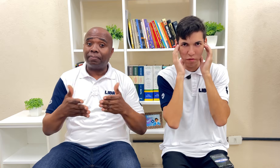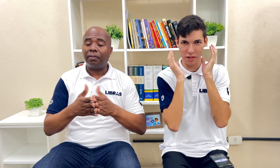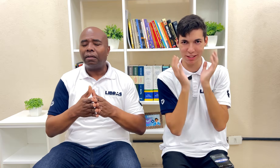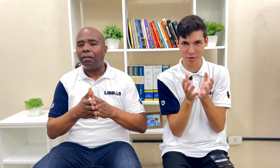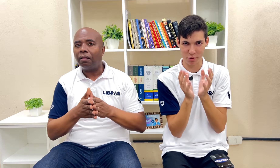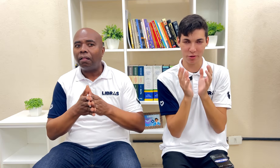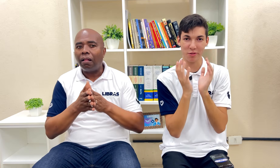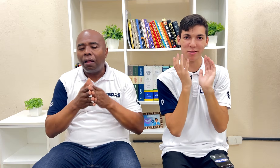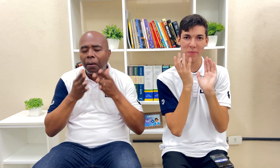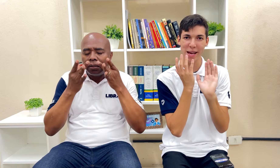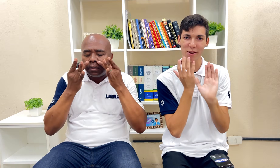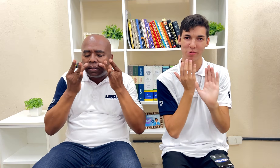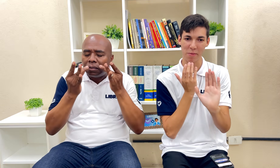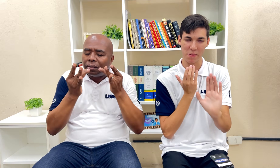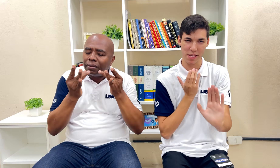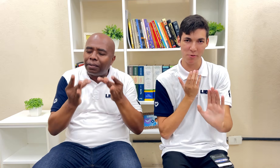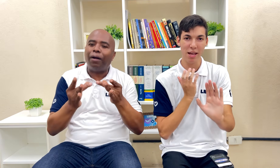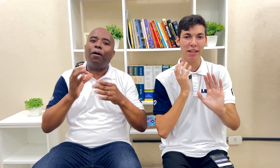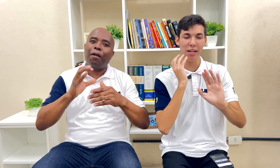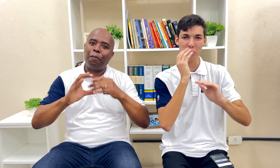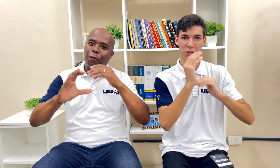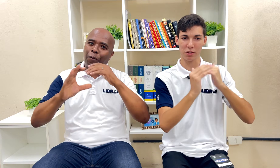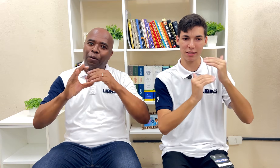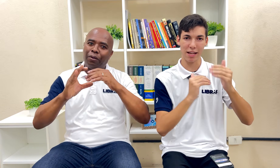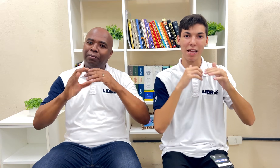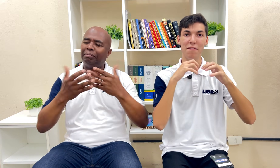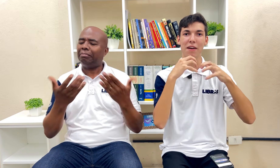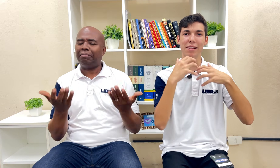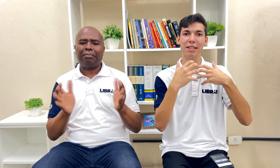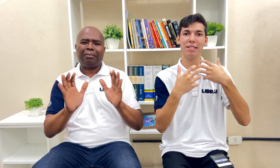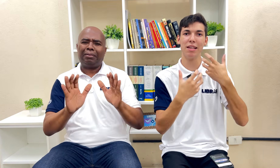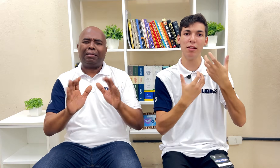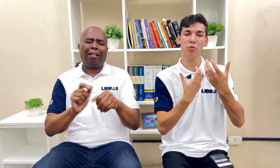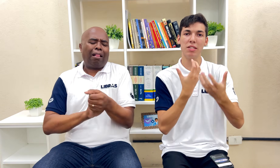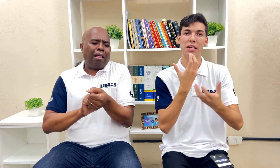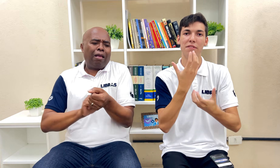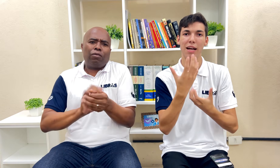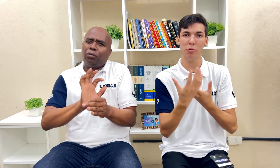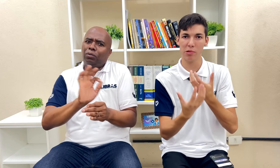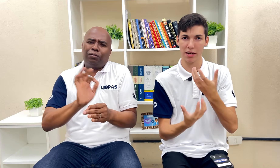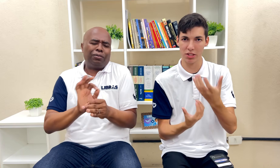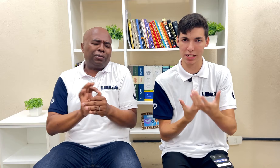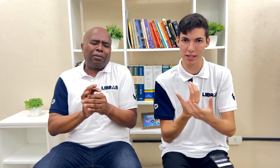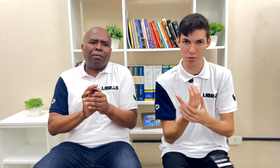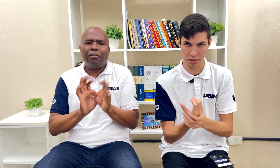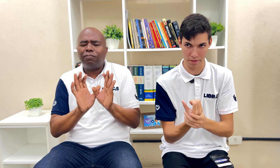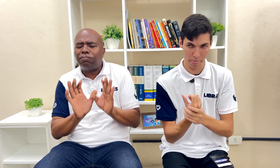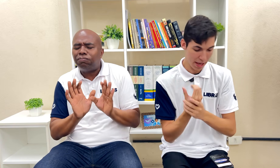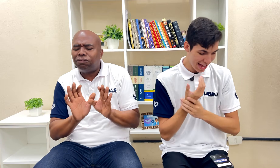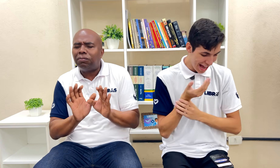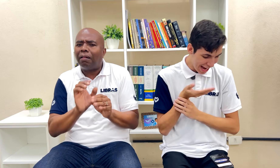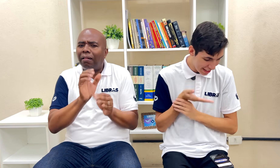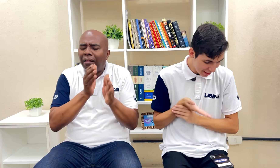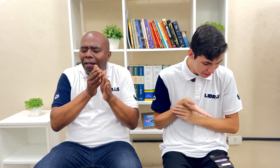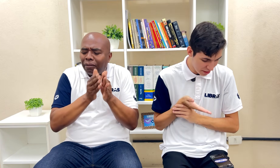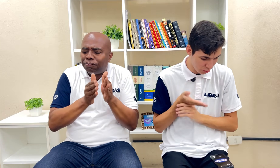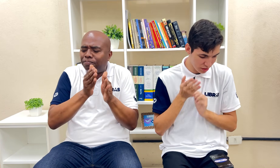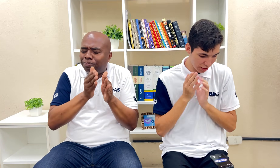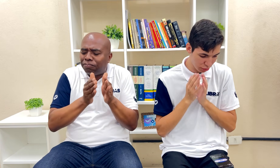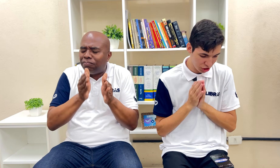fica nervoso, espera um tempinho, deixa o cantor cantar e vai trazendo o significado por trás de cada coisa. Aqui está escrito, certo dia